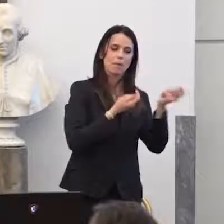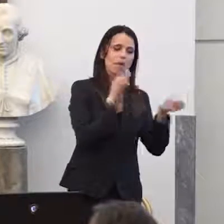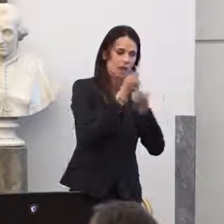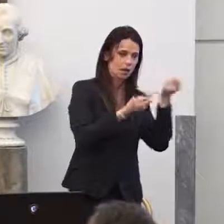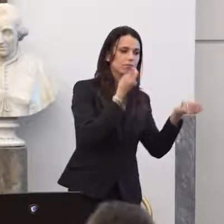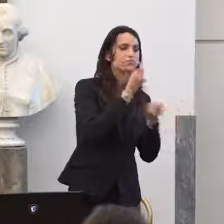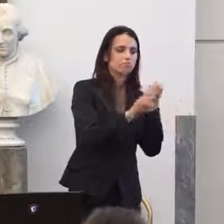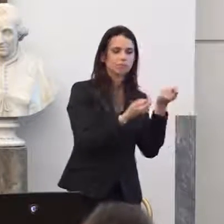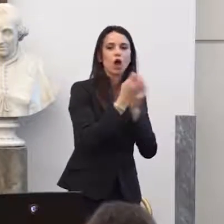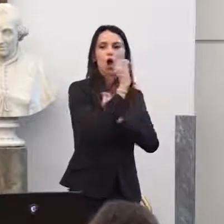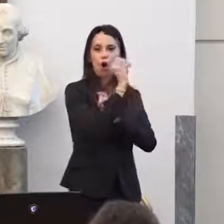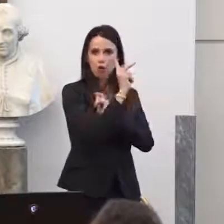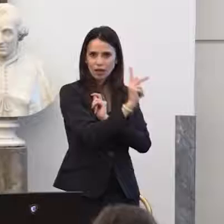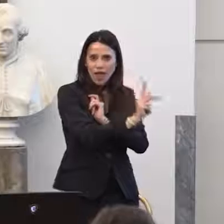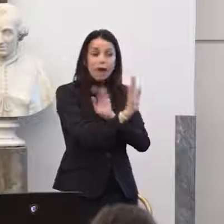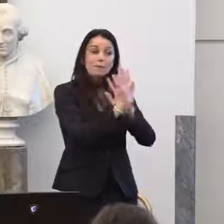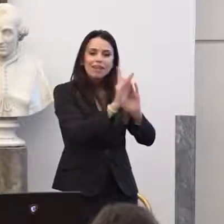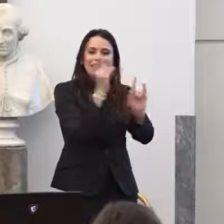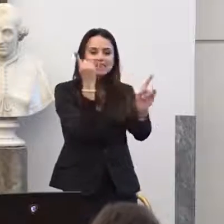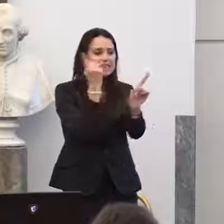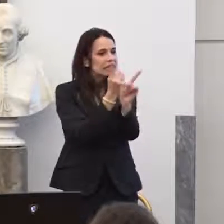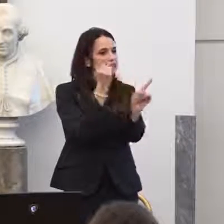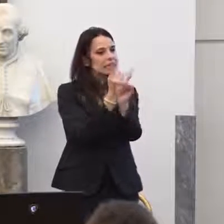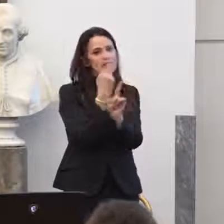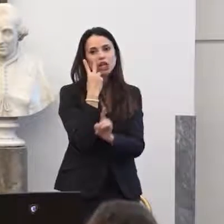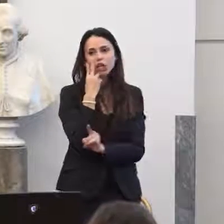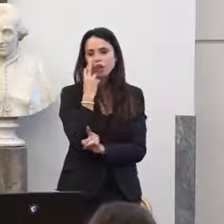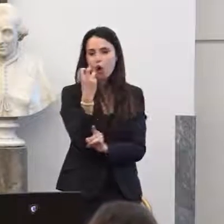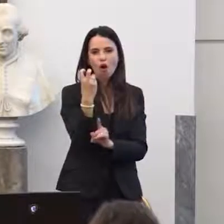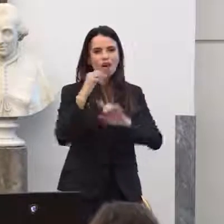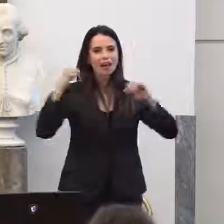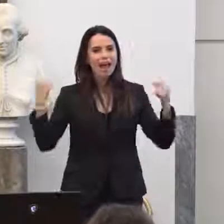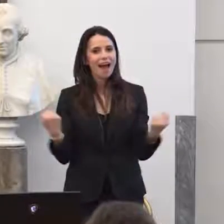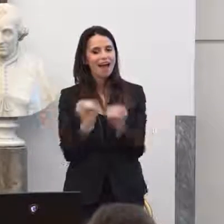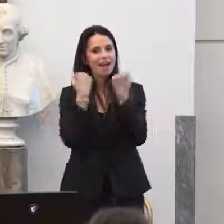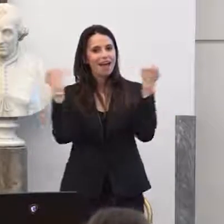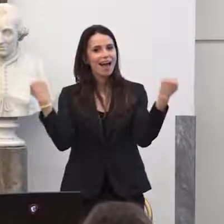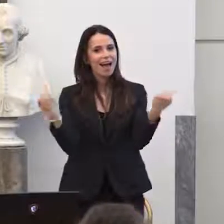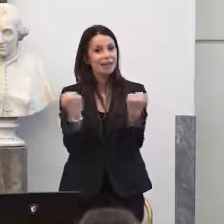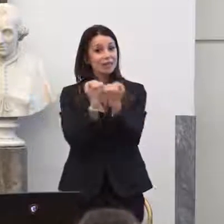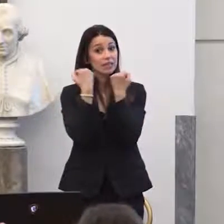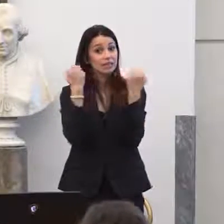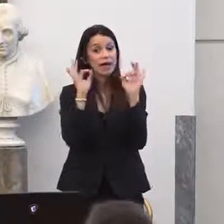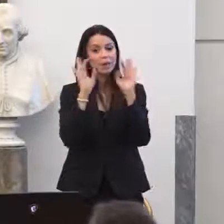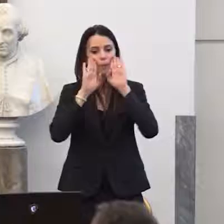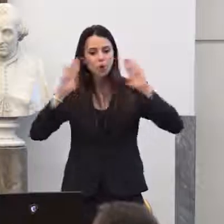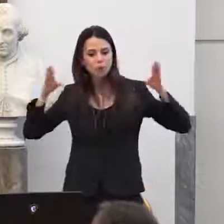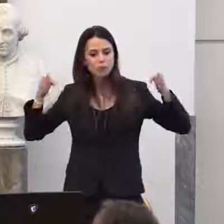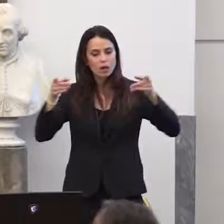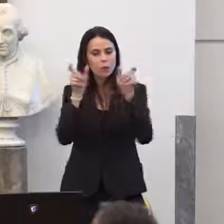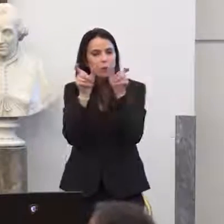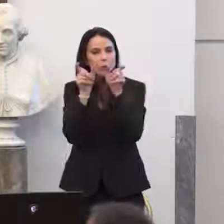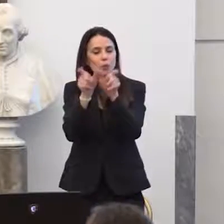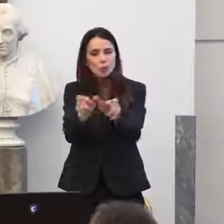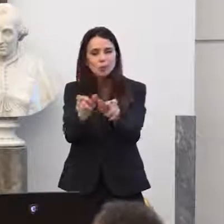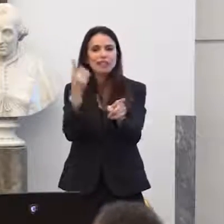bisogna trovare assolutamente un'attività per la quale questo specifico settore sia non